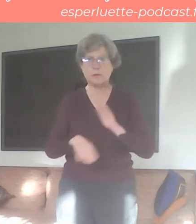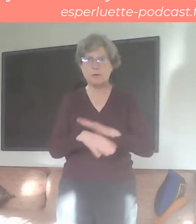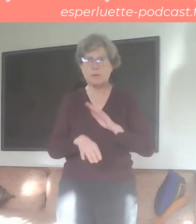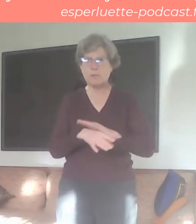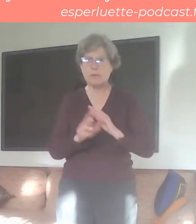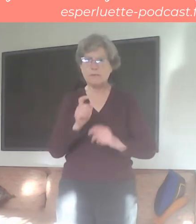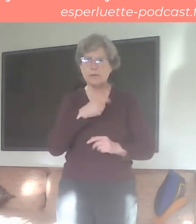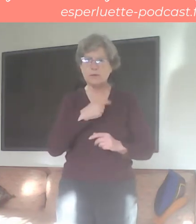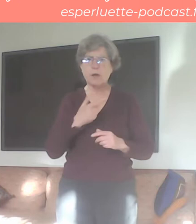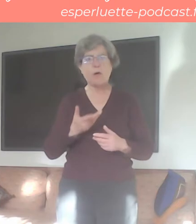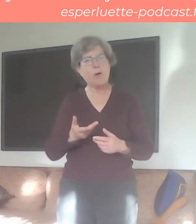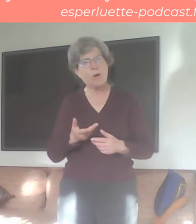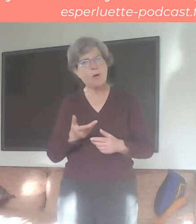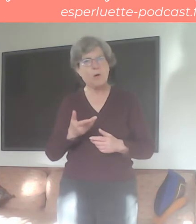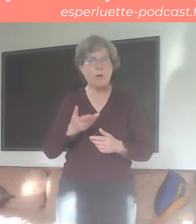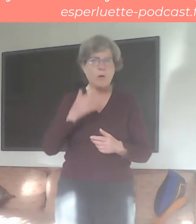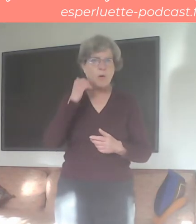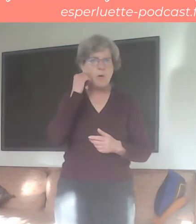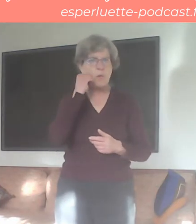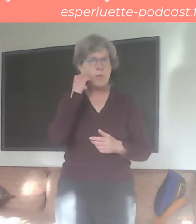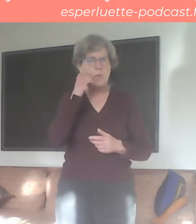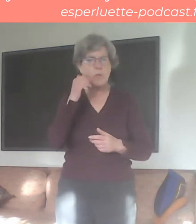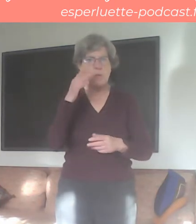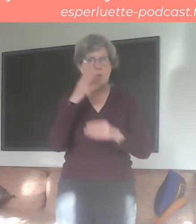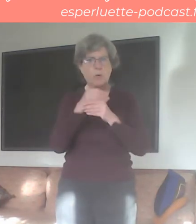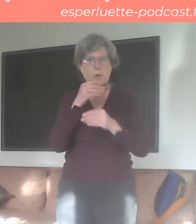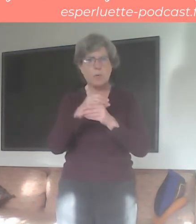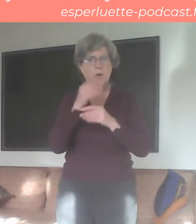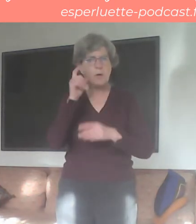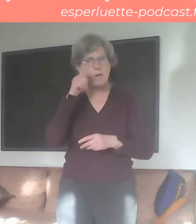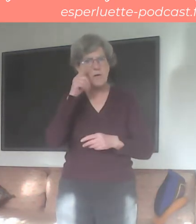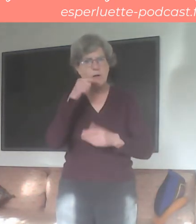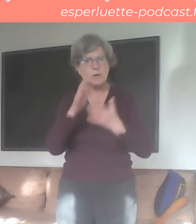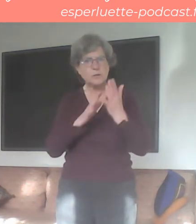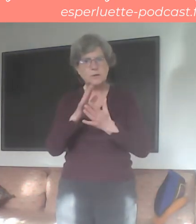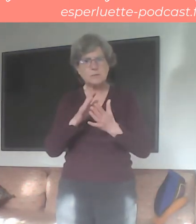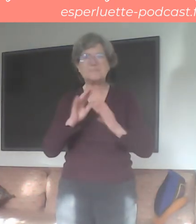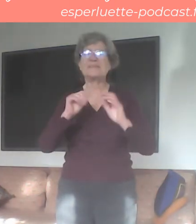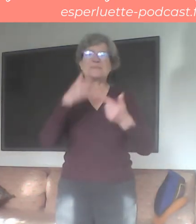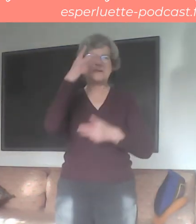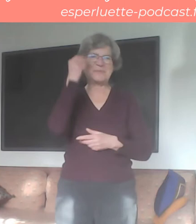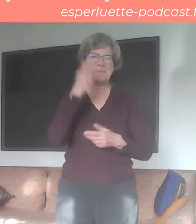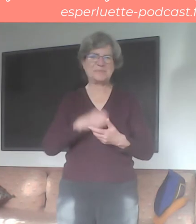Donc, ils avaient une approche des entendants très méfiante. J'ai beaucoup d'amis entendants qui,